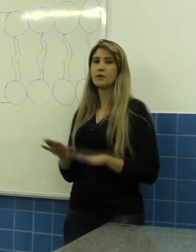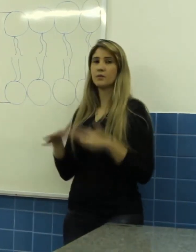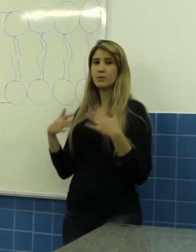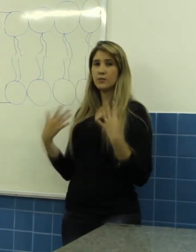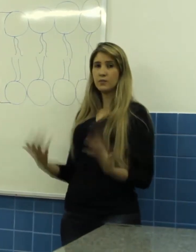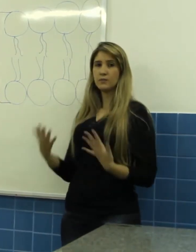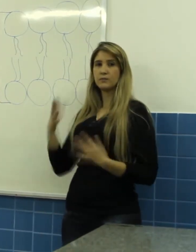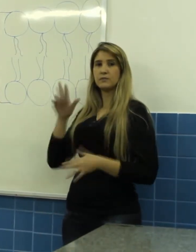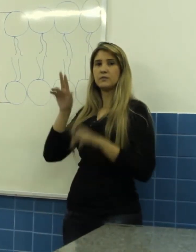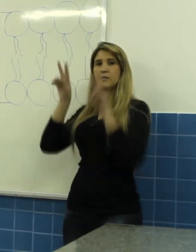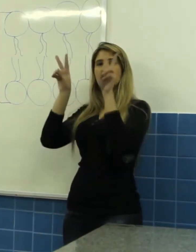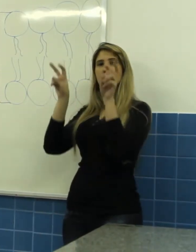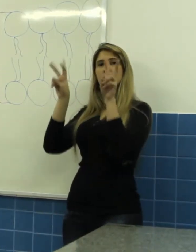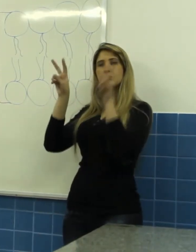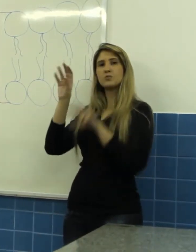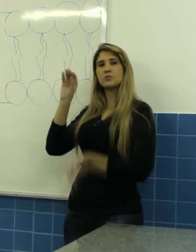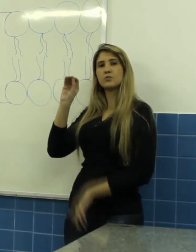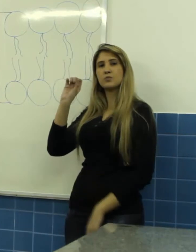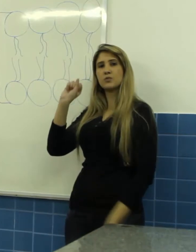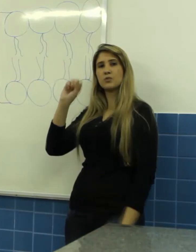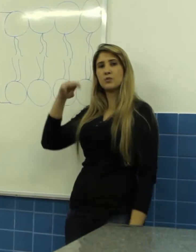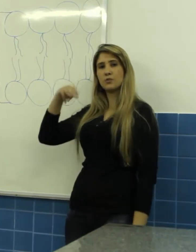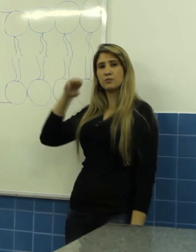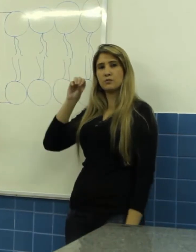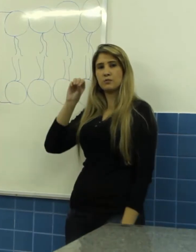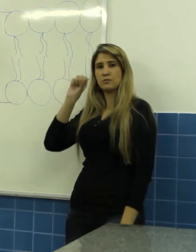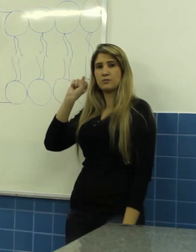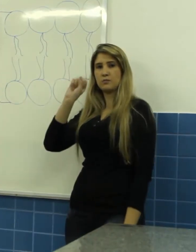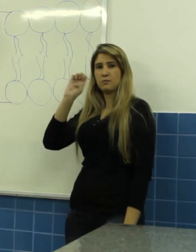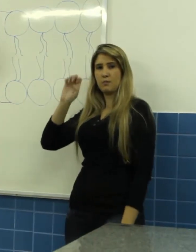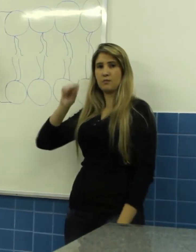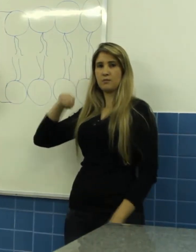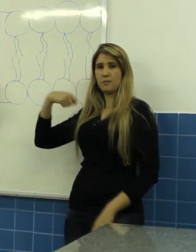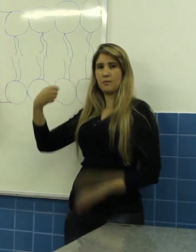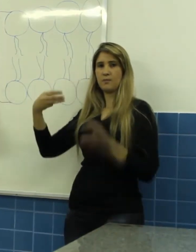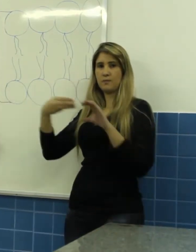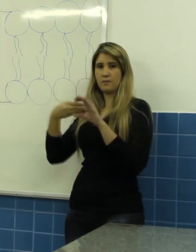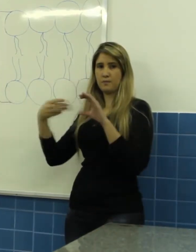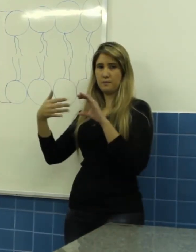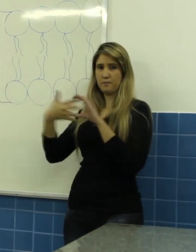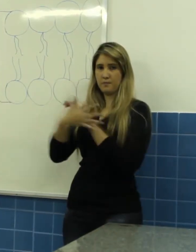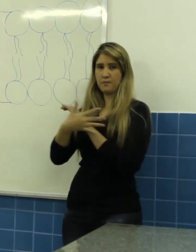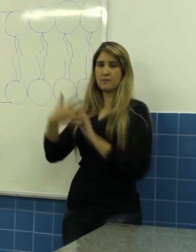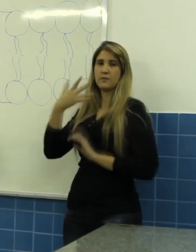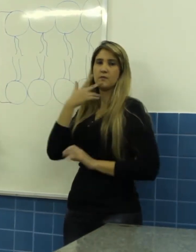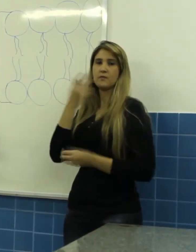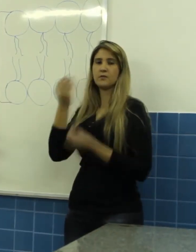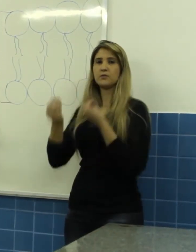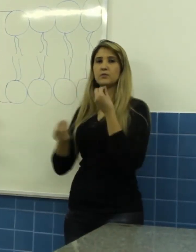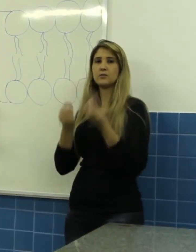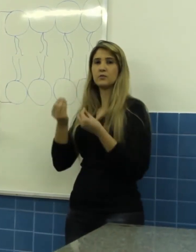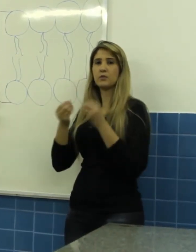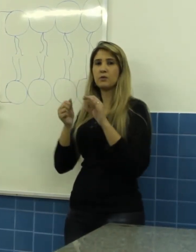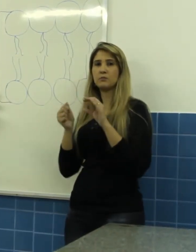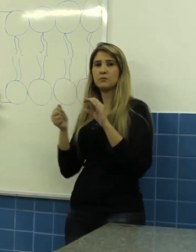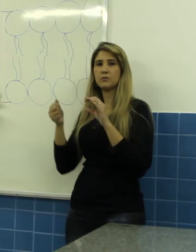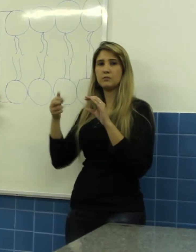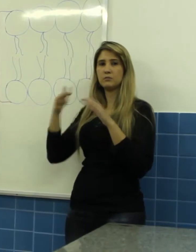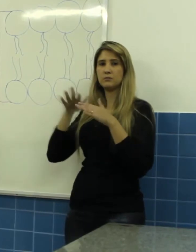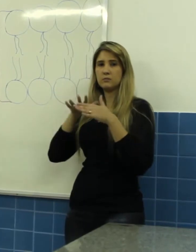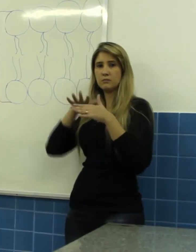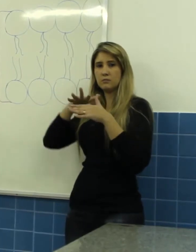de osmose, nós estamos falando do deslocamento de solvente e não de